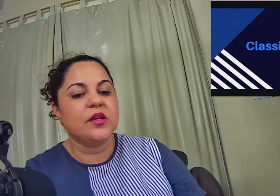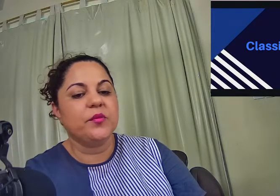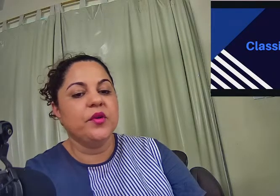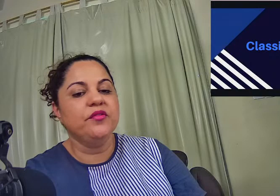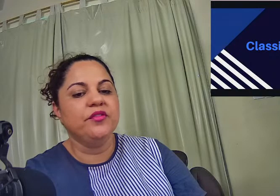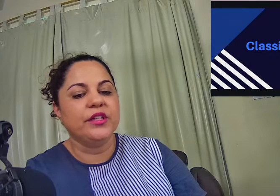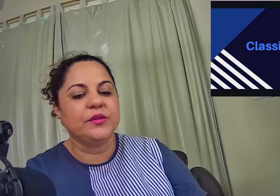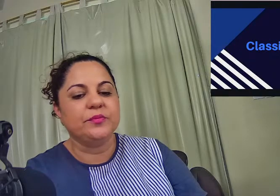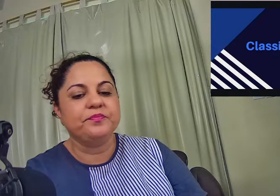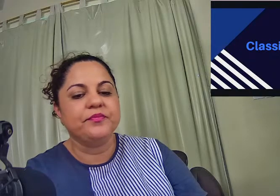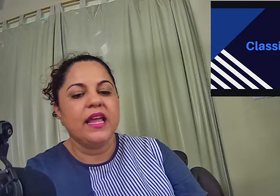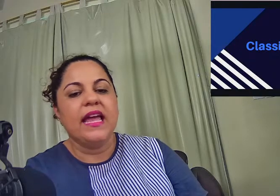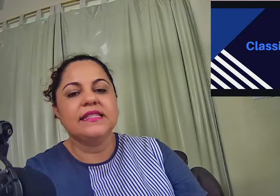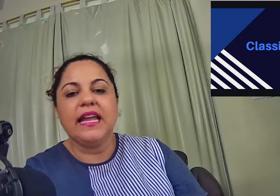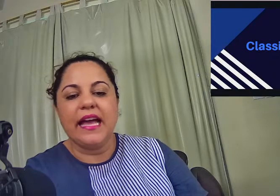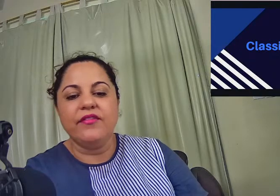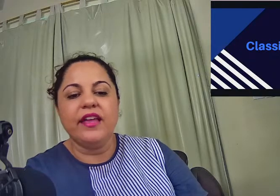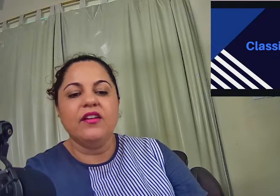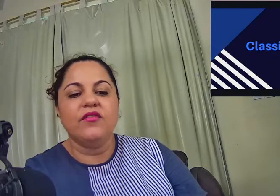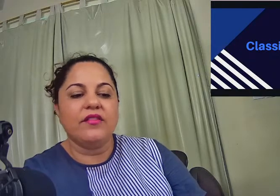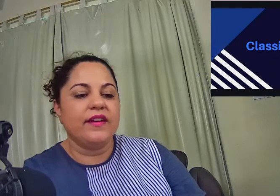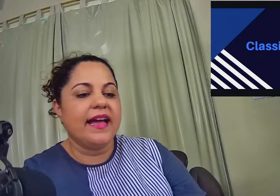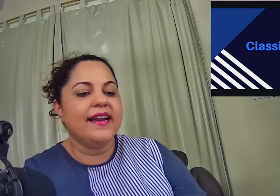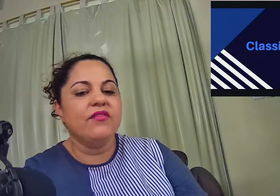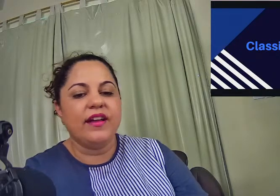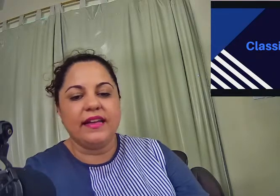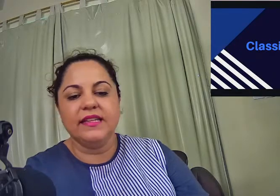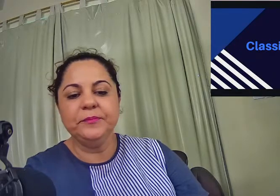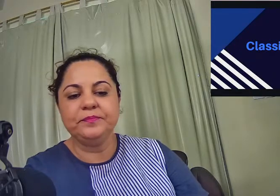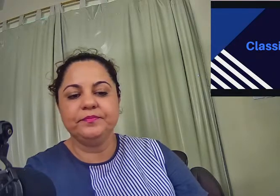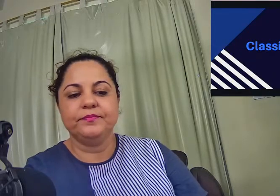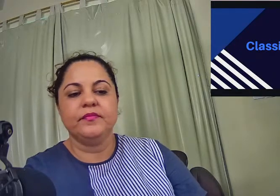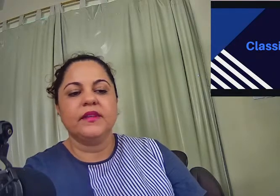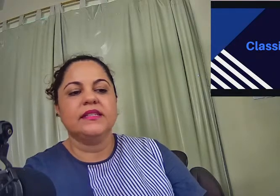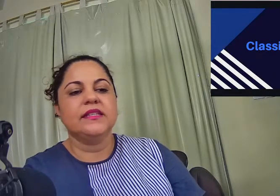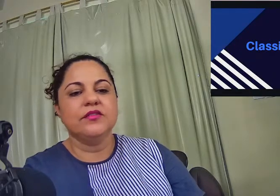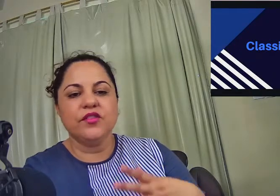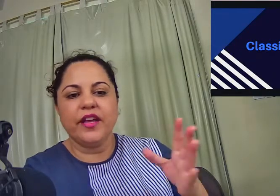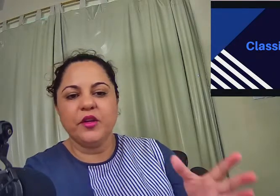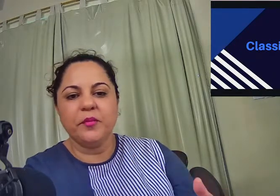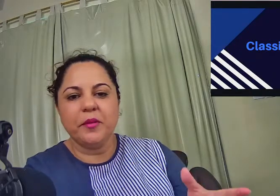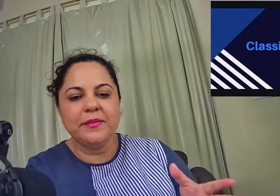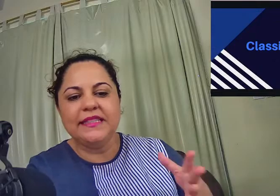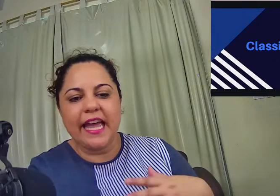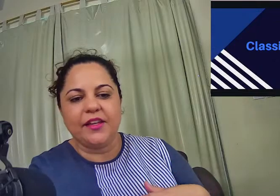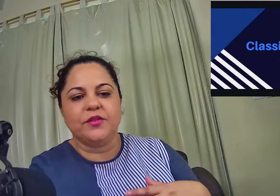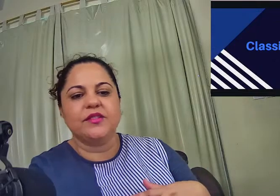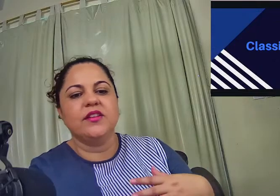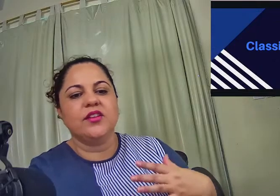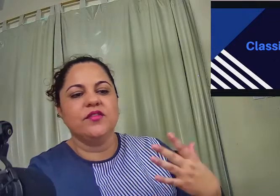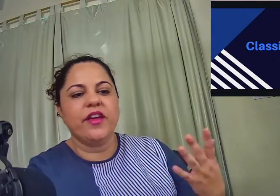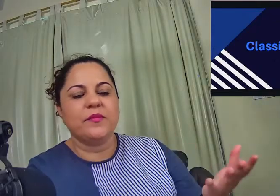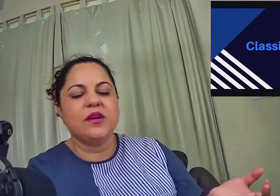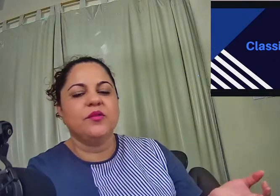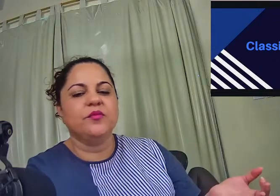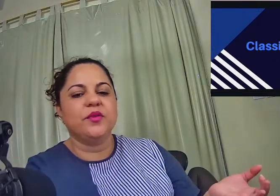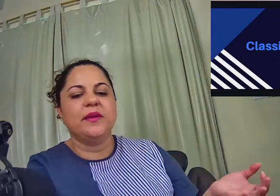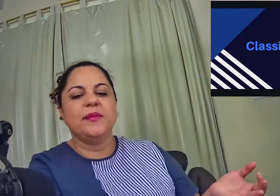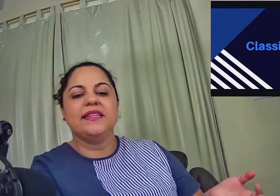ouvindo. Essa live ela vai ficar gravada se não tiver nenhum problema técnico. Se nós tivermos algum problema